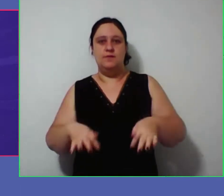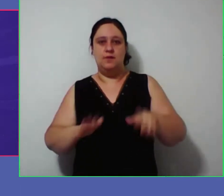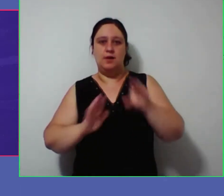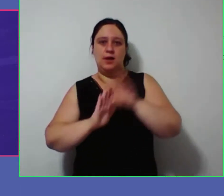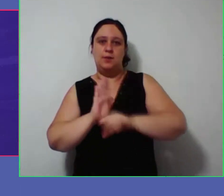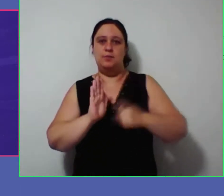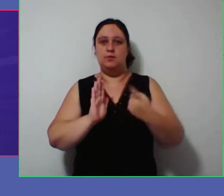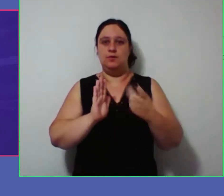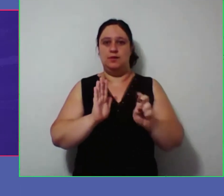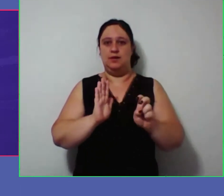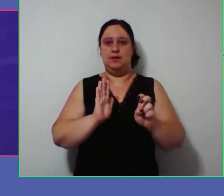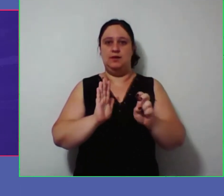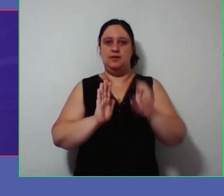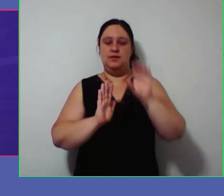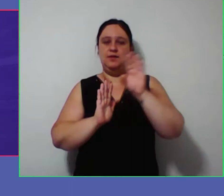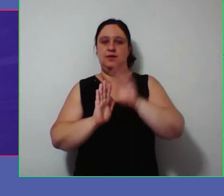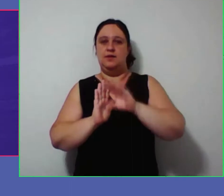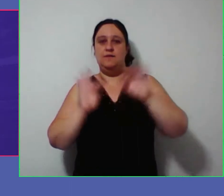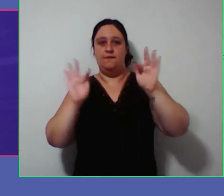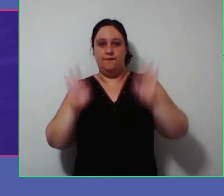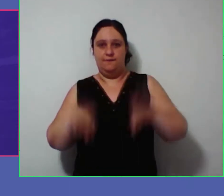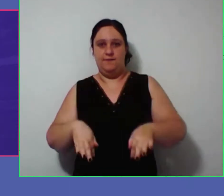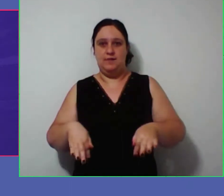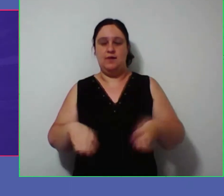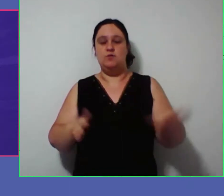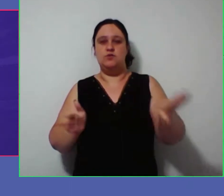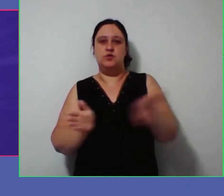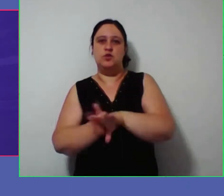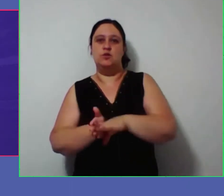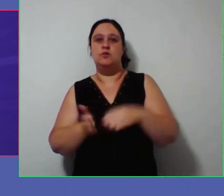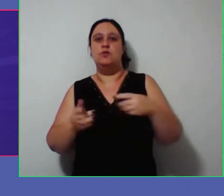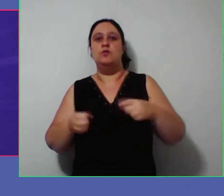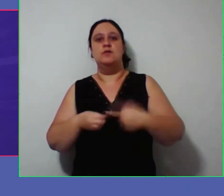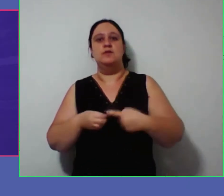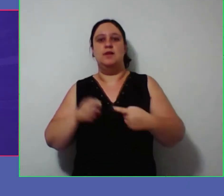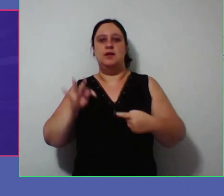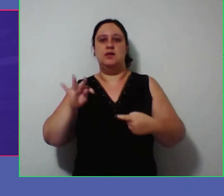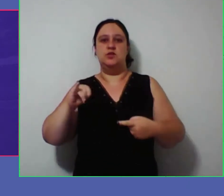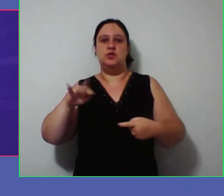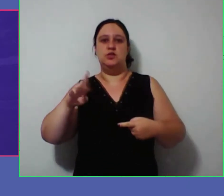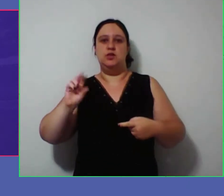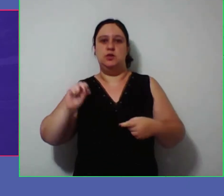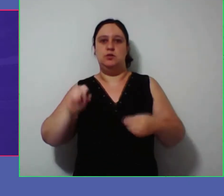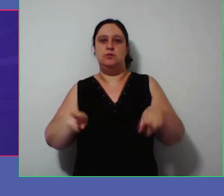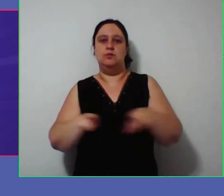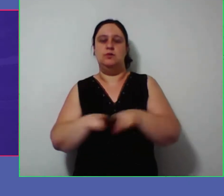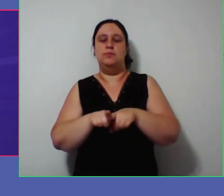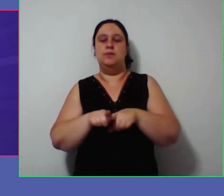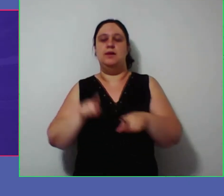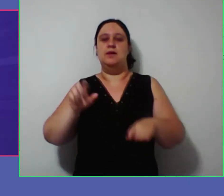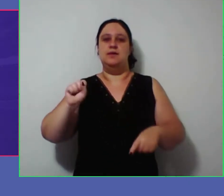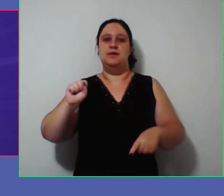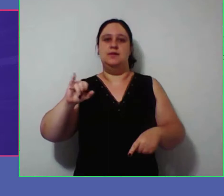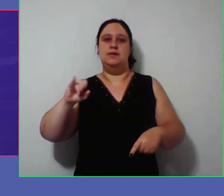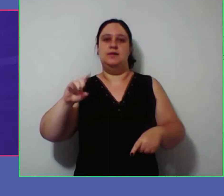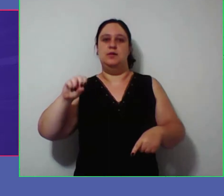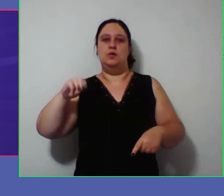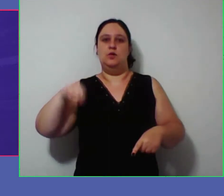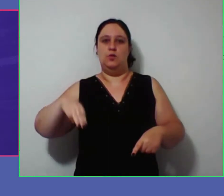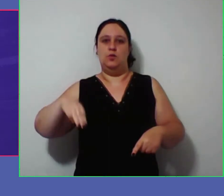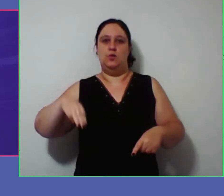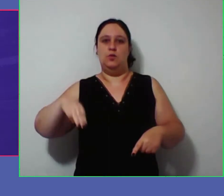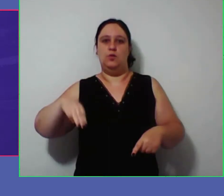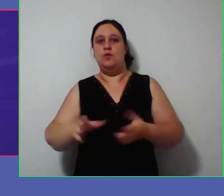Tiro e Sidom, resgatando também os gentios, não só os judeus. E no capítulo 16 mostra que o